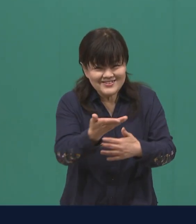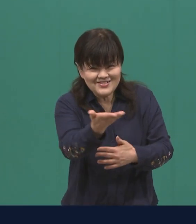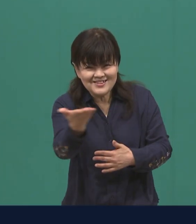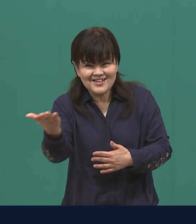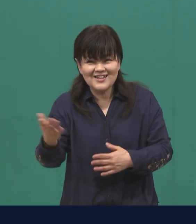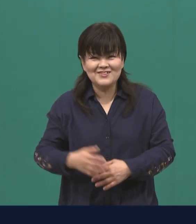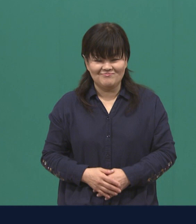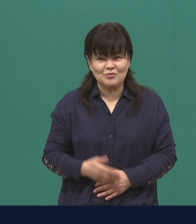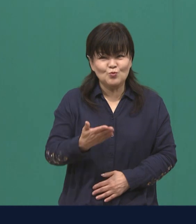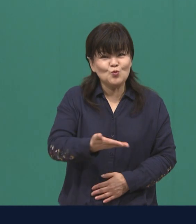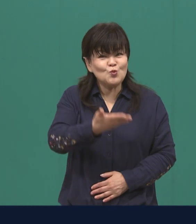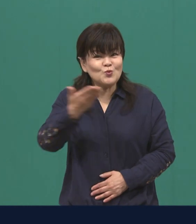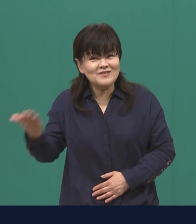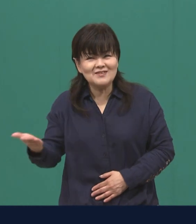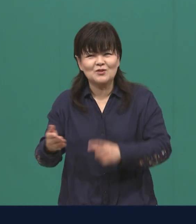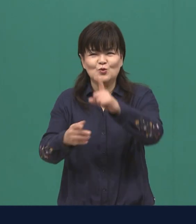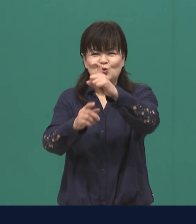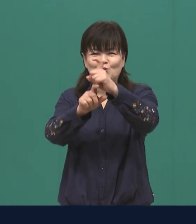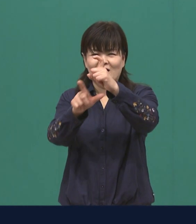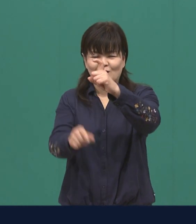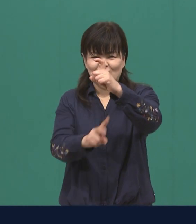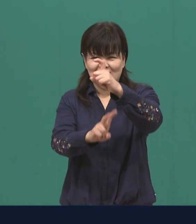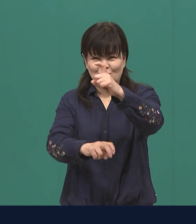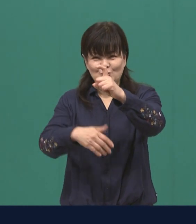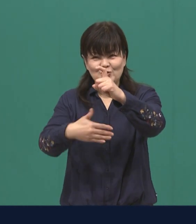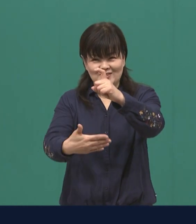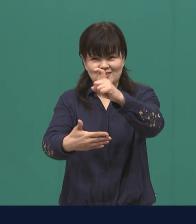いかがでしたでしょうか。それでは